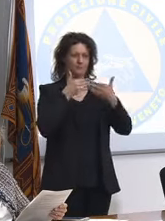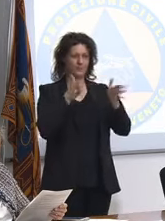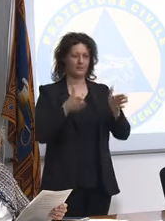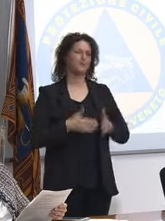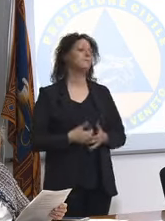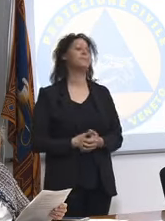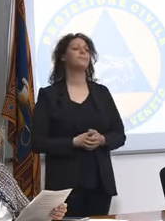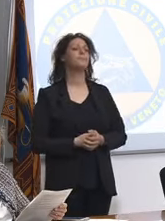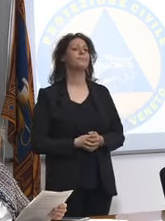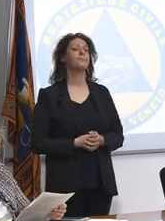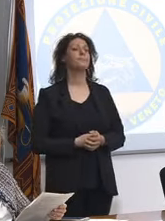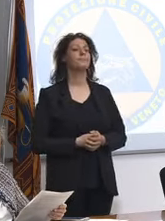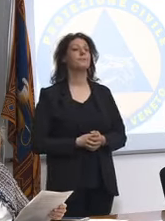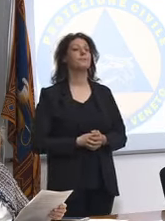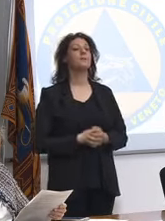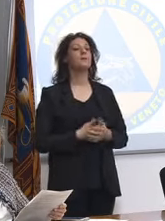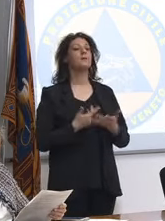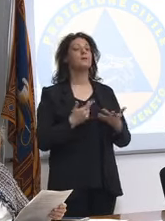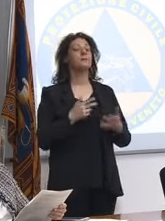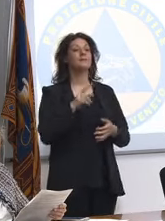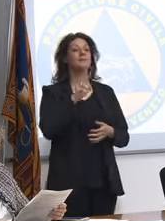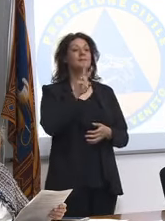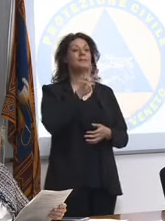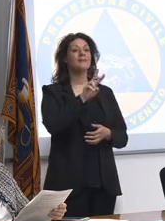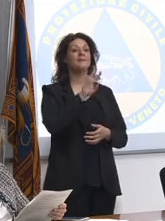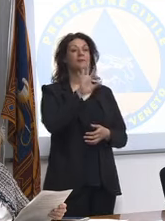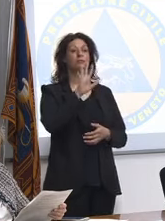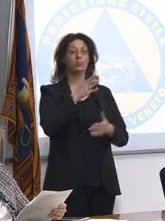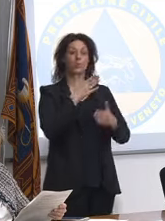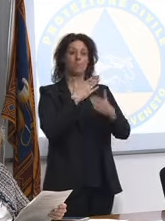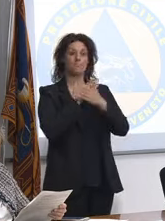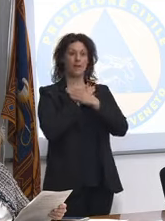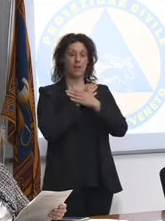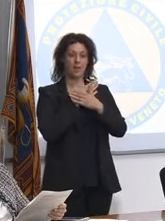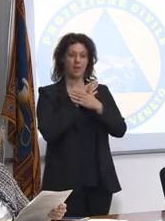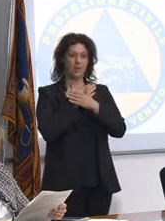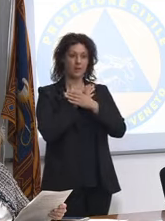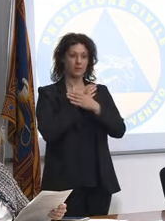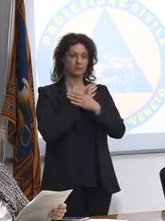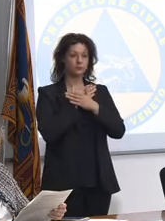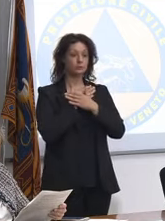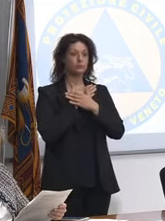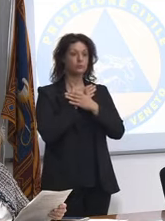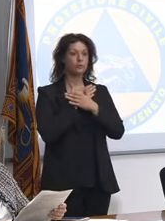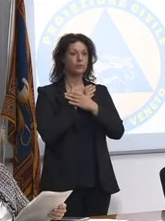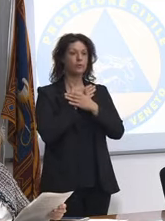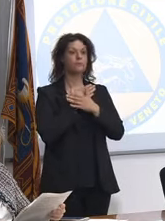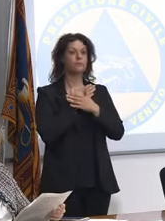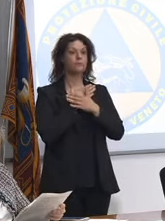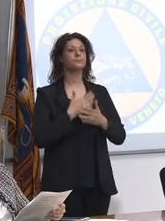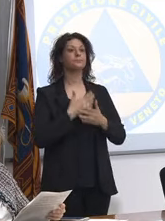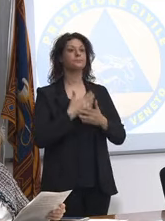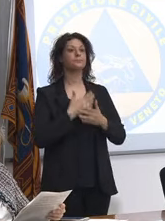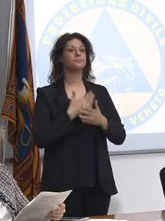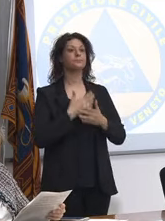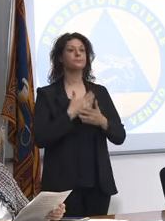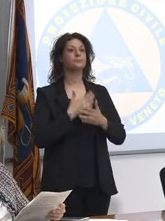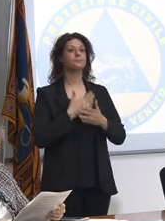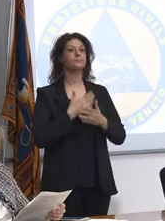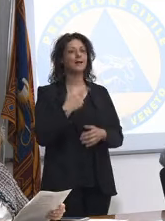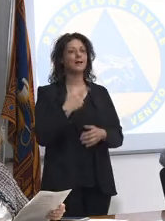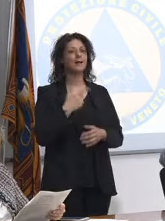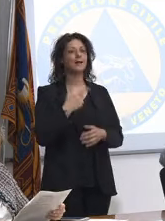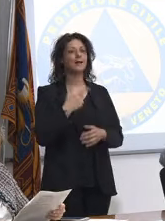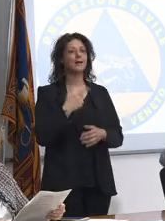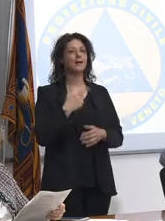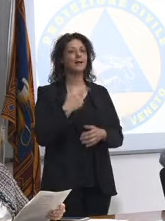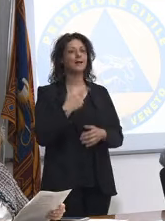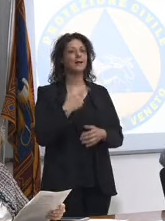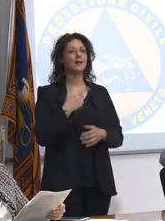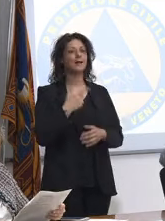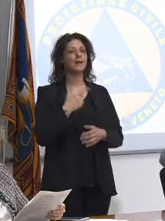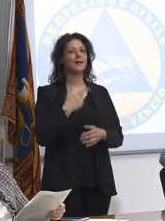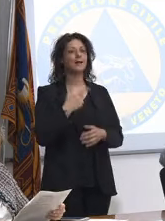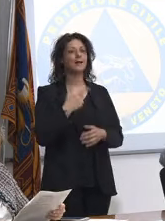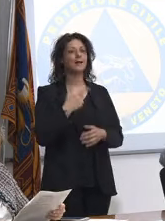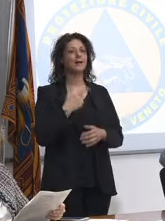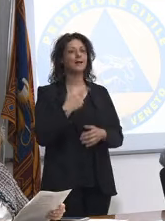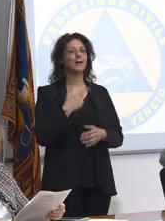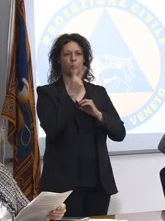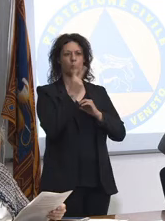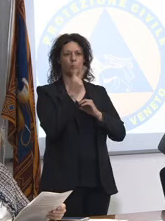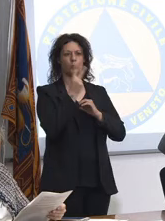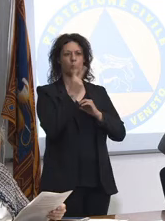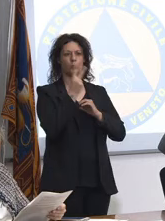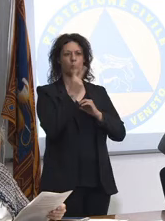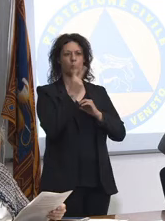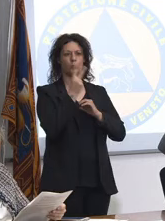Dal 25 maggio 2008 è ammesso lo svolgimento delle seguenti attività nel rispetto dell'allegato 2, le abbiamo separate in